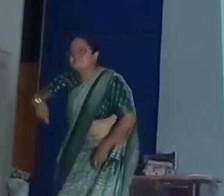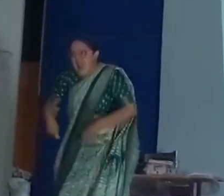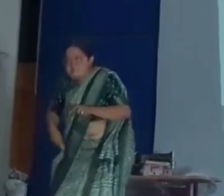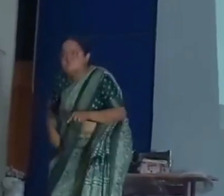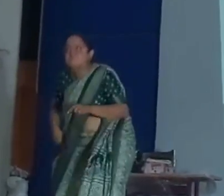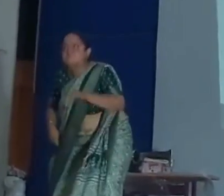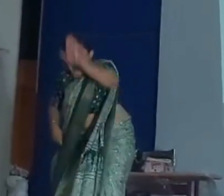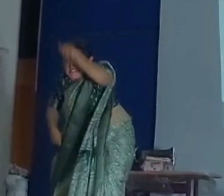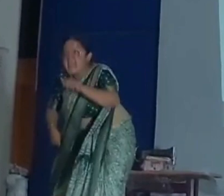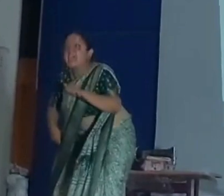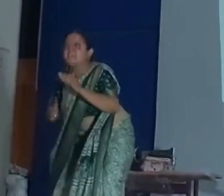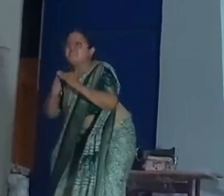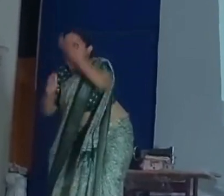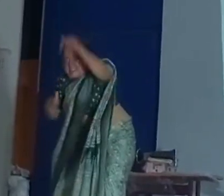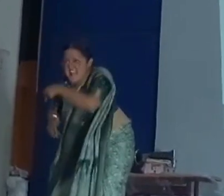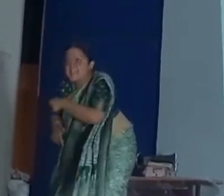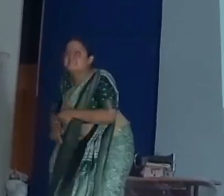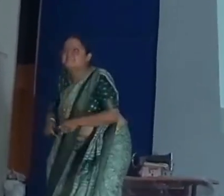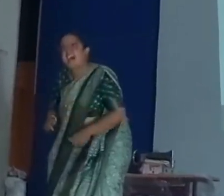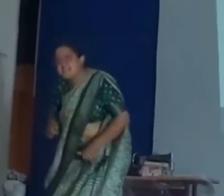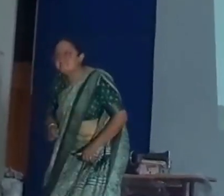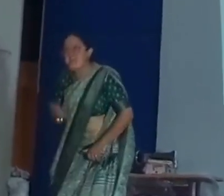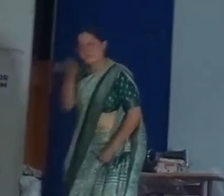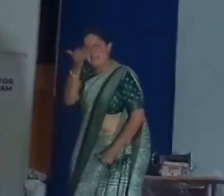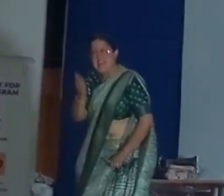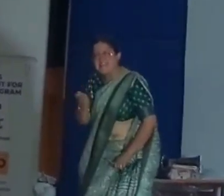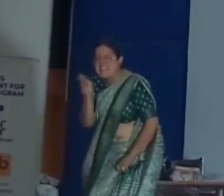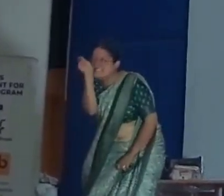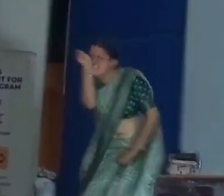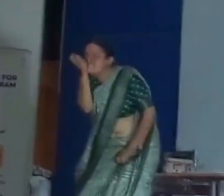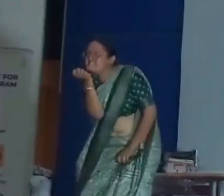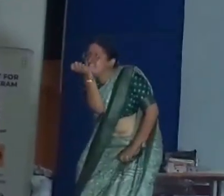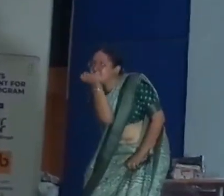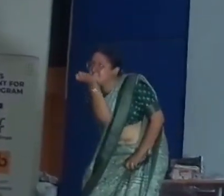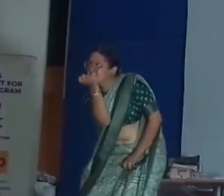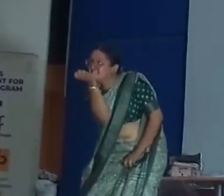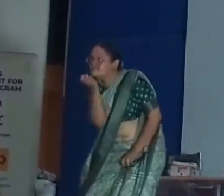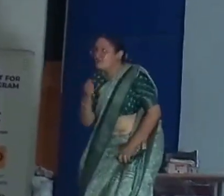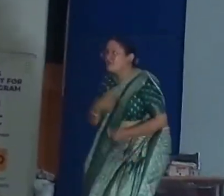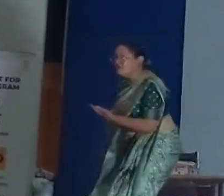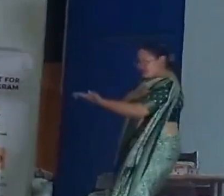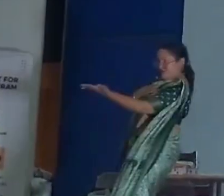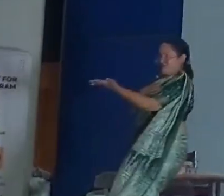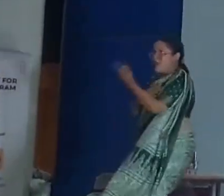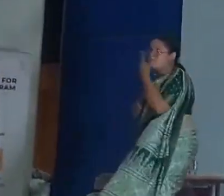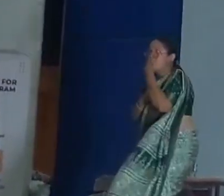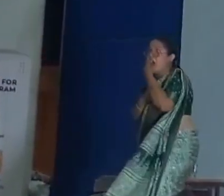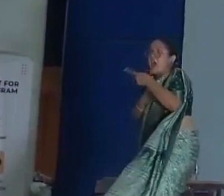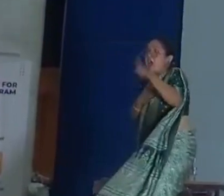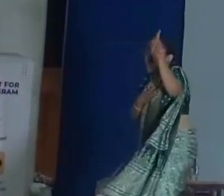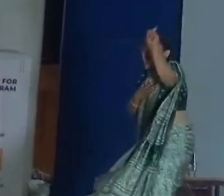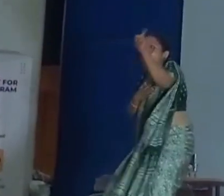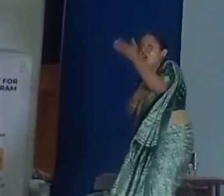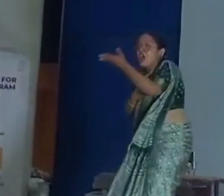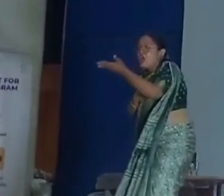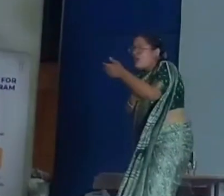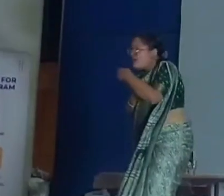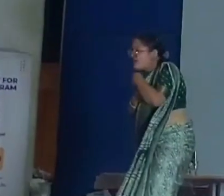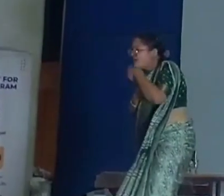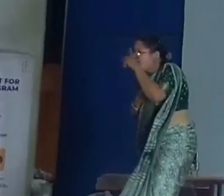मैं चाकू जमा दूंगी तुझे, आ जाए तो घर आ बिल्कुल, मैं तो को चाकू दिखा ऐसे चाकू से मारूंगी। तो उसकी खुद की माँ